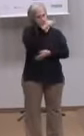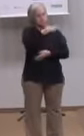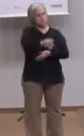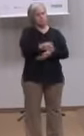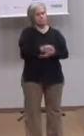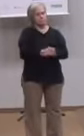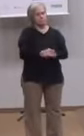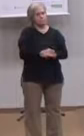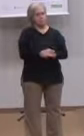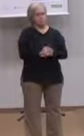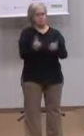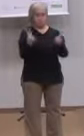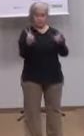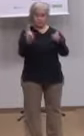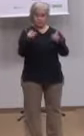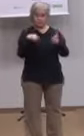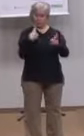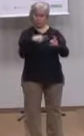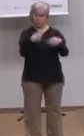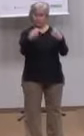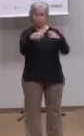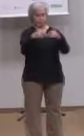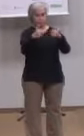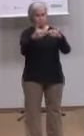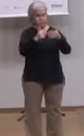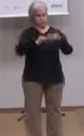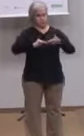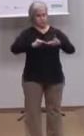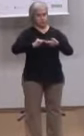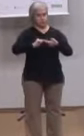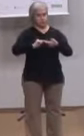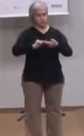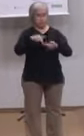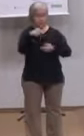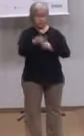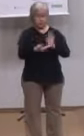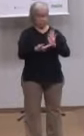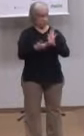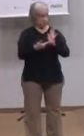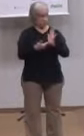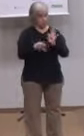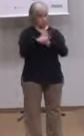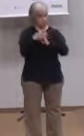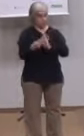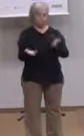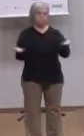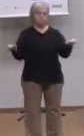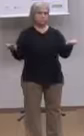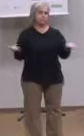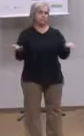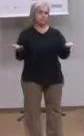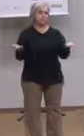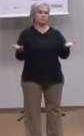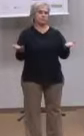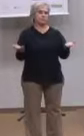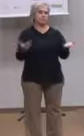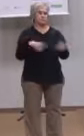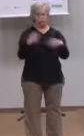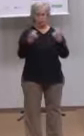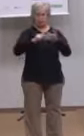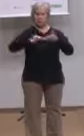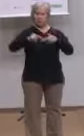em relação às nossas demandas. Porque aqui a casa vive disso, eles vivem de